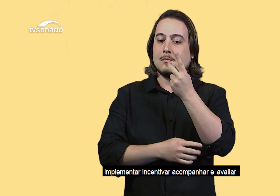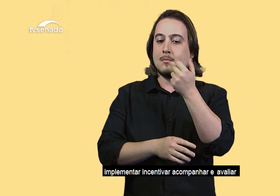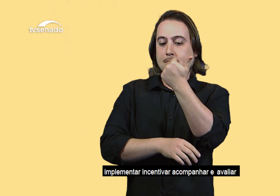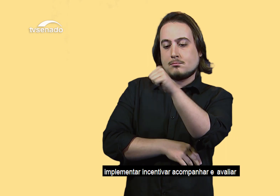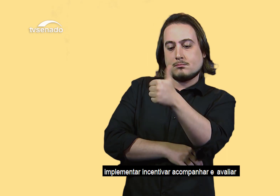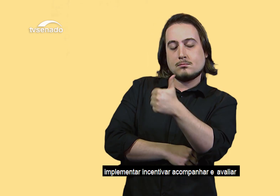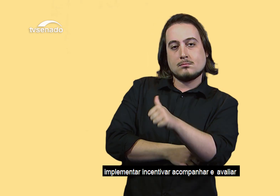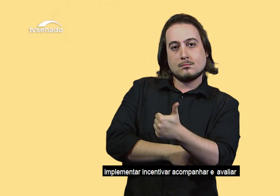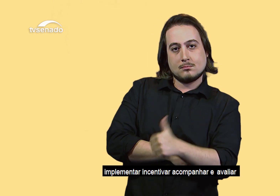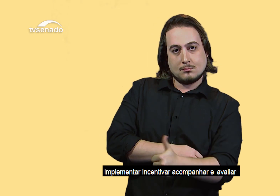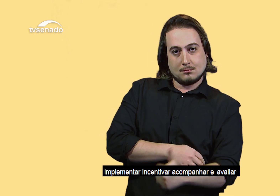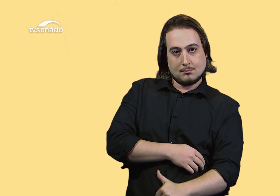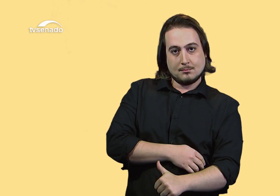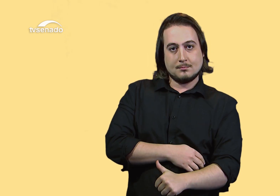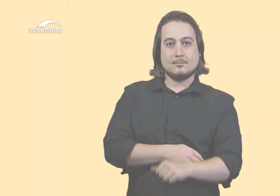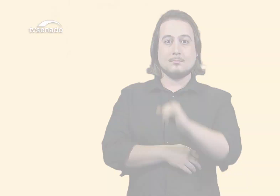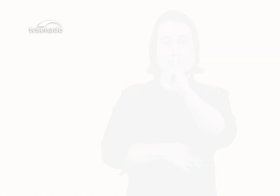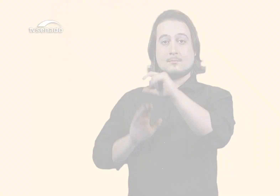avaliar.